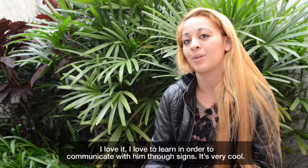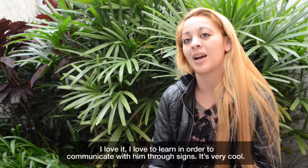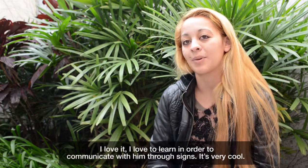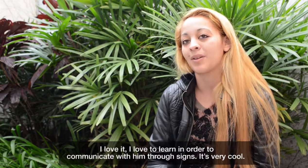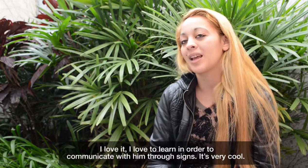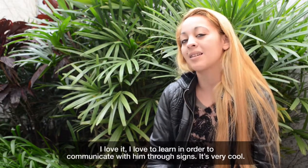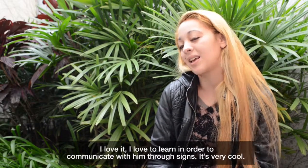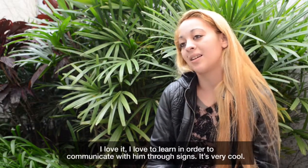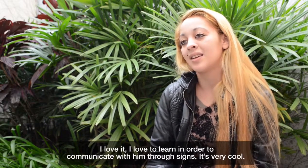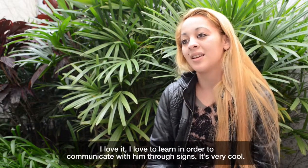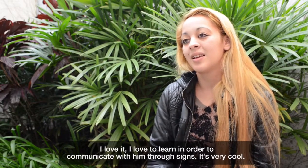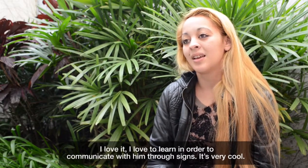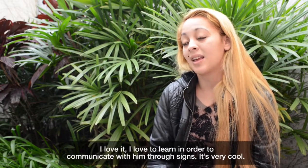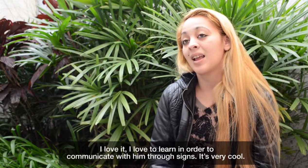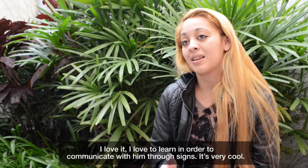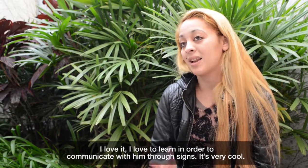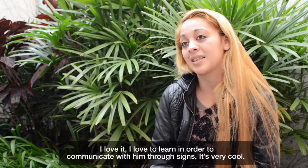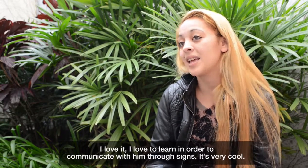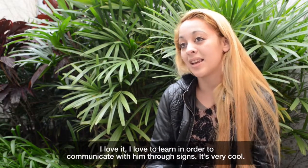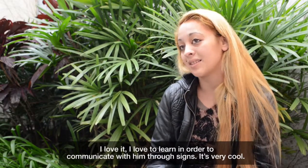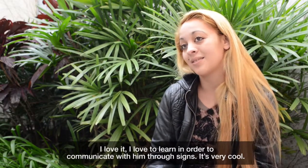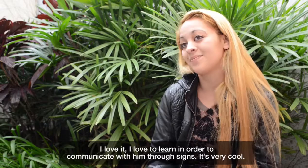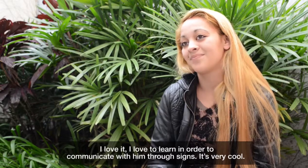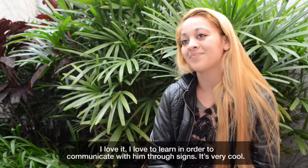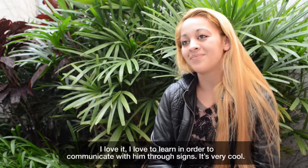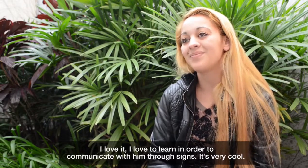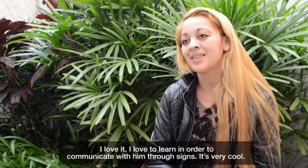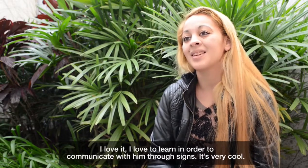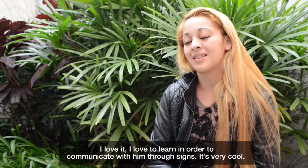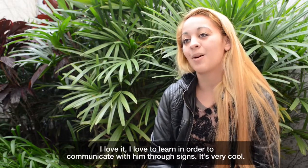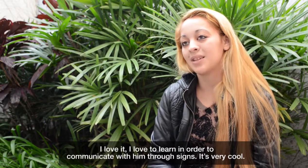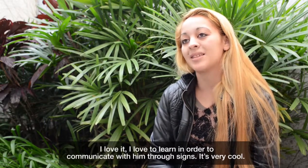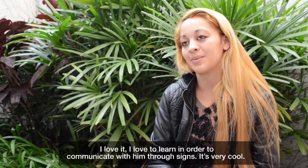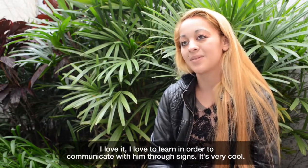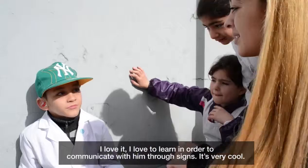comunicarme con él, que las señas. Está buenísimo.